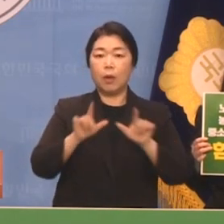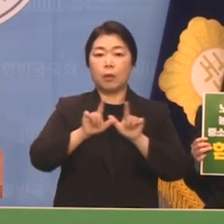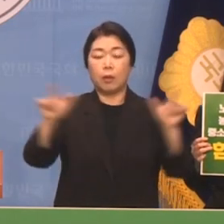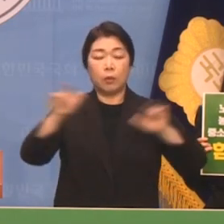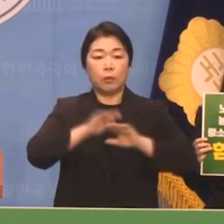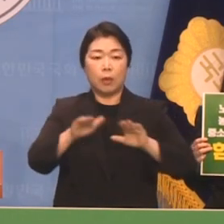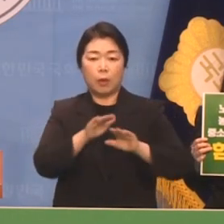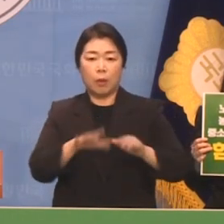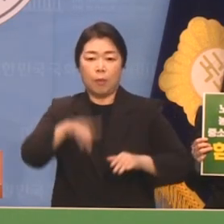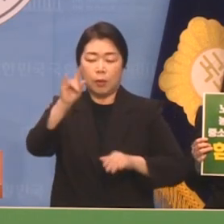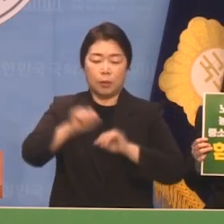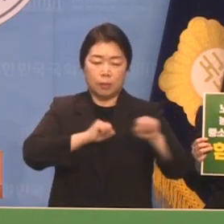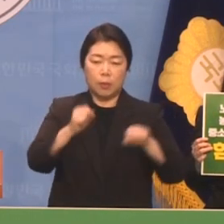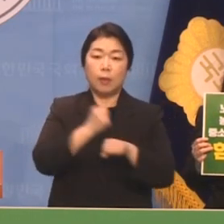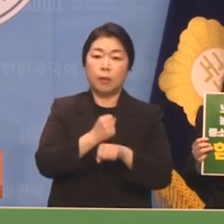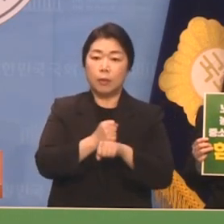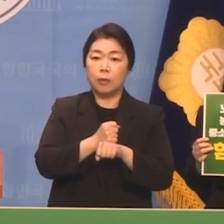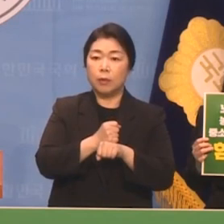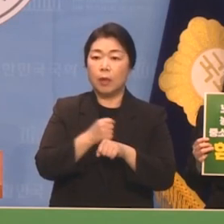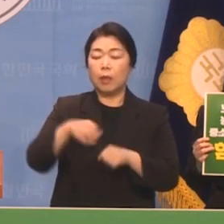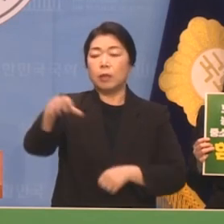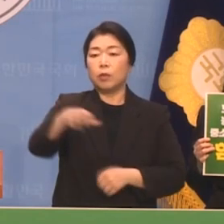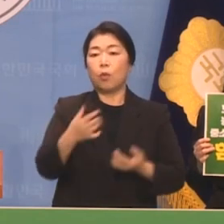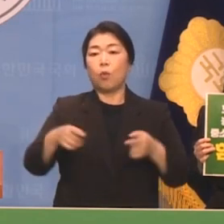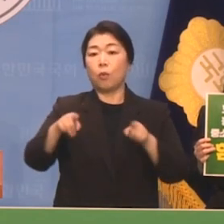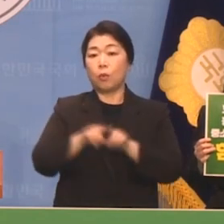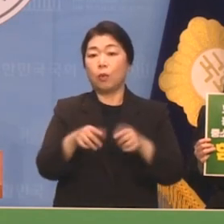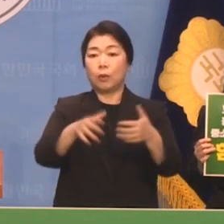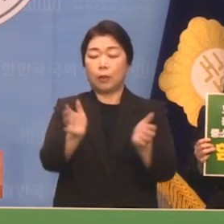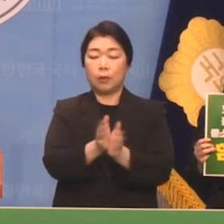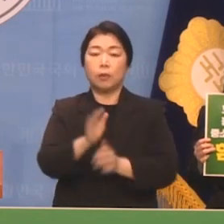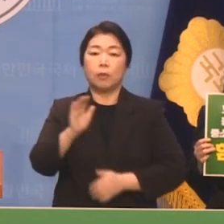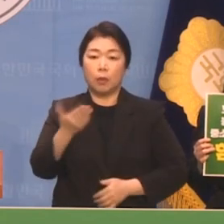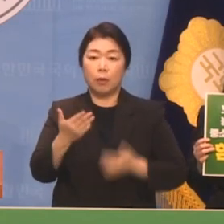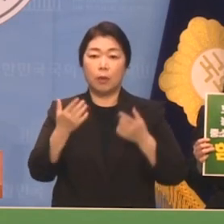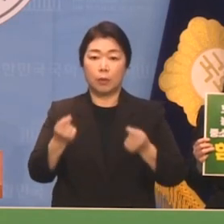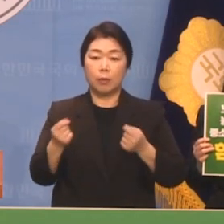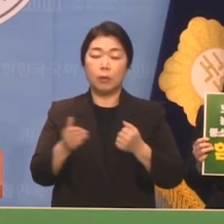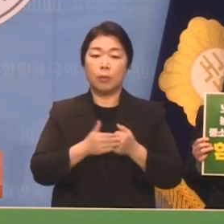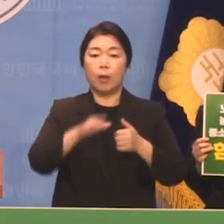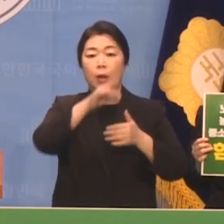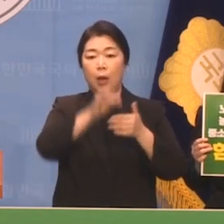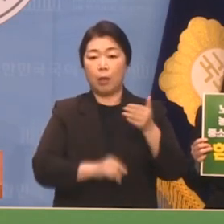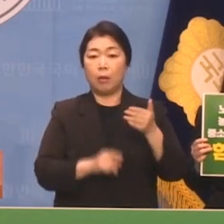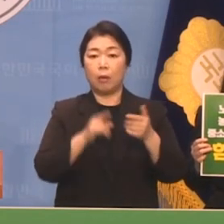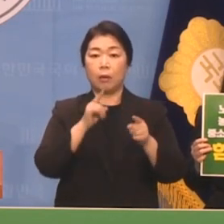선순환하는 신나는 지역 공동체가 될 것입니다. 이를 위해 다음을 약속합니다.